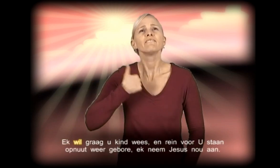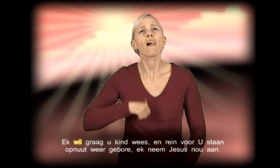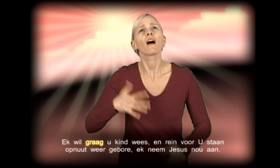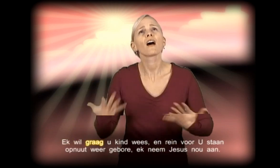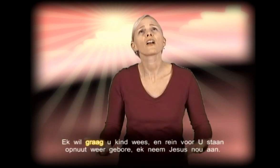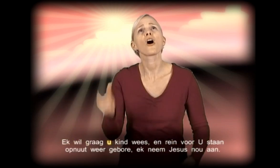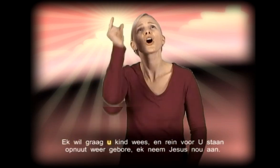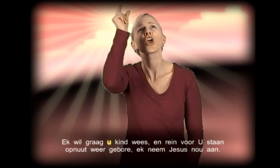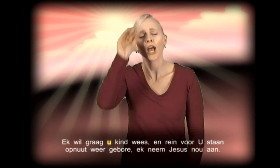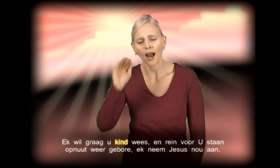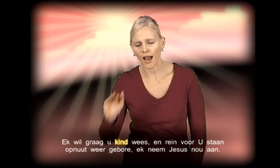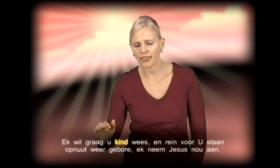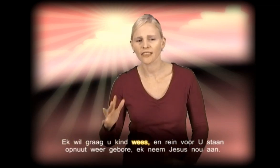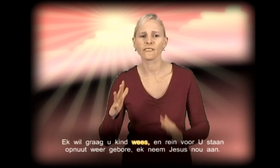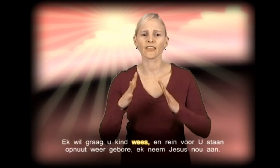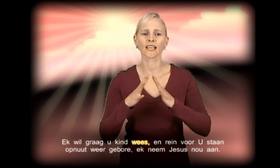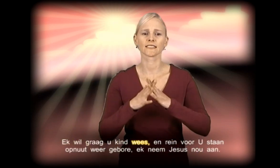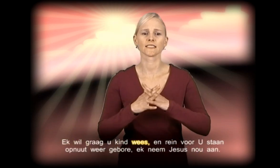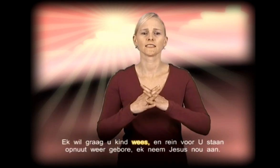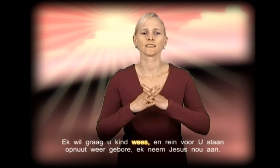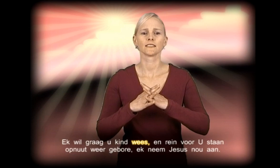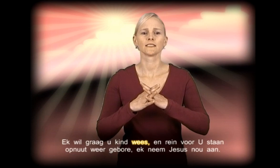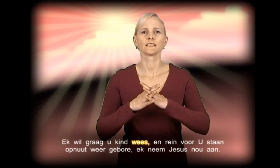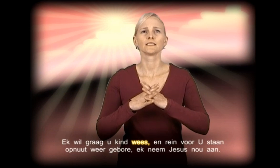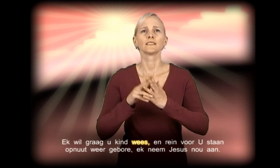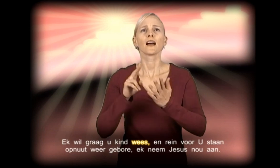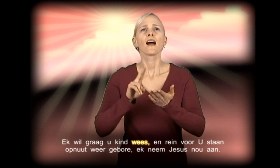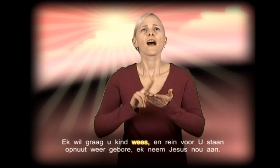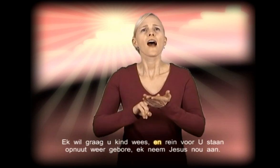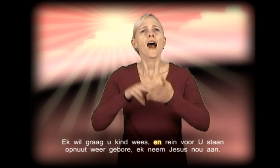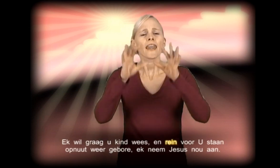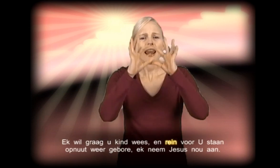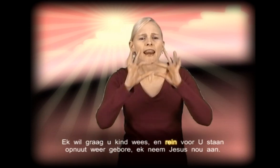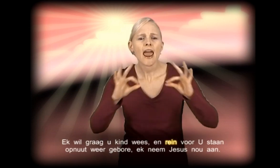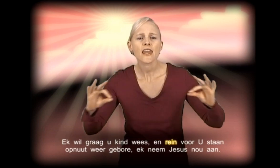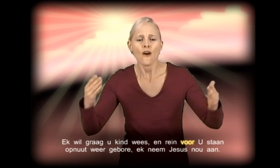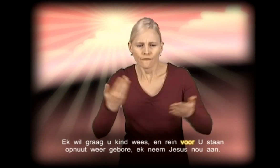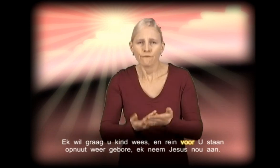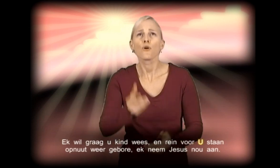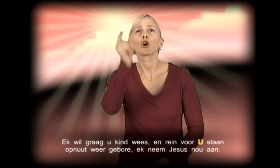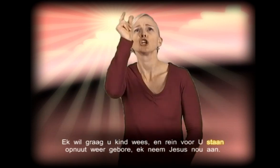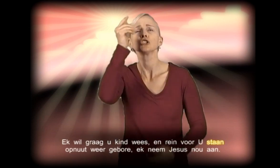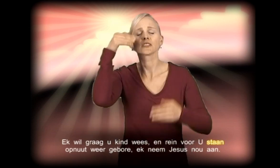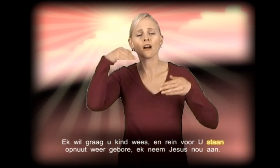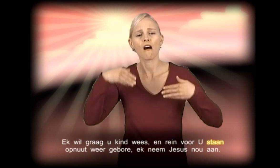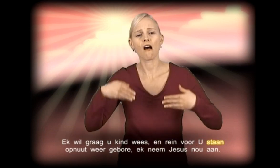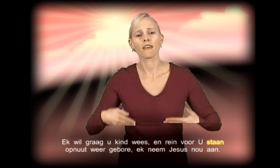wil graag u kind wees en rein voor u staan,